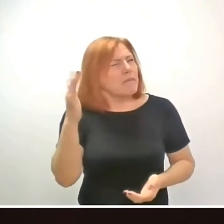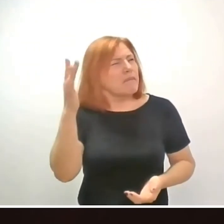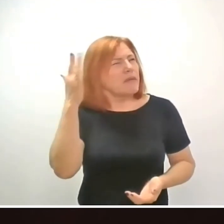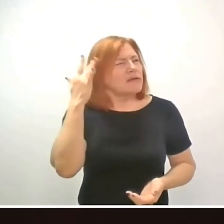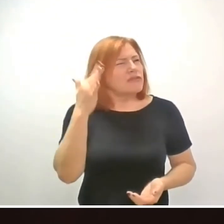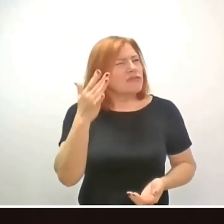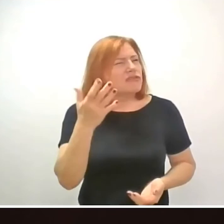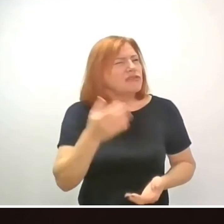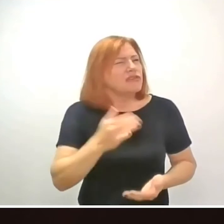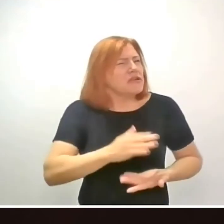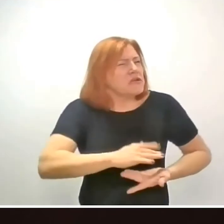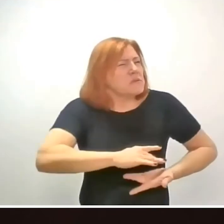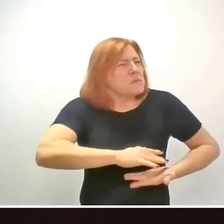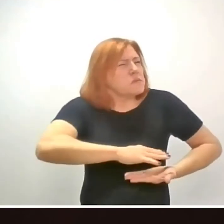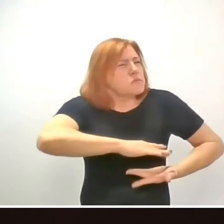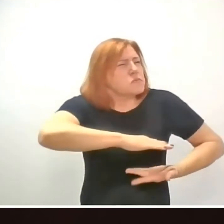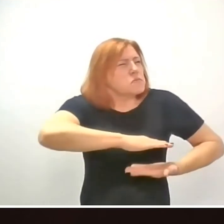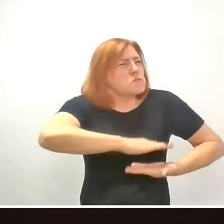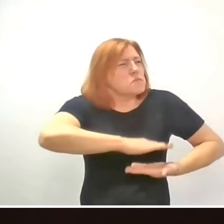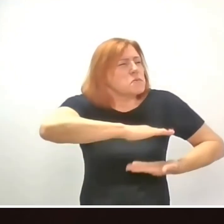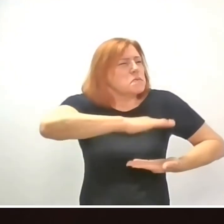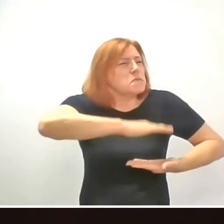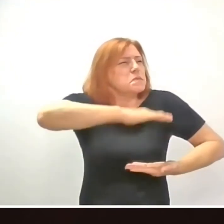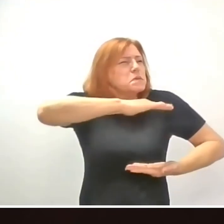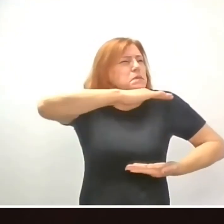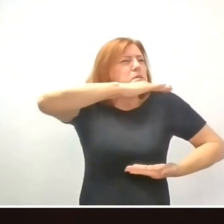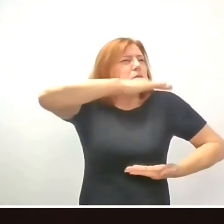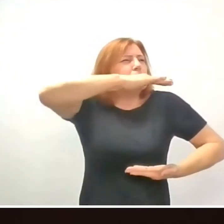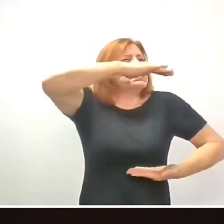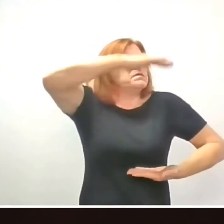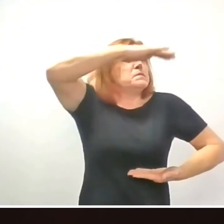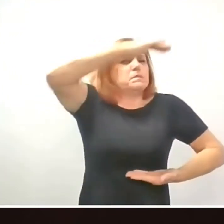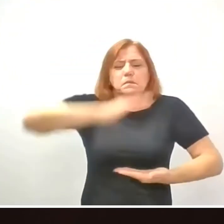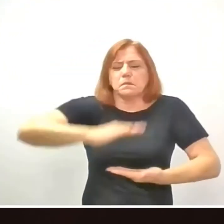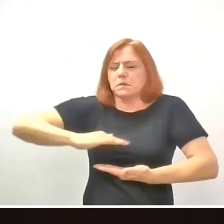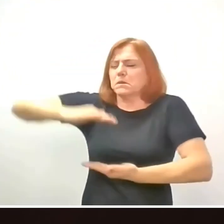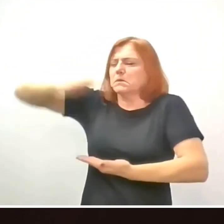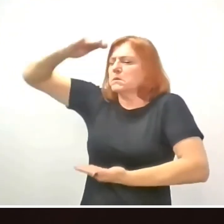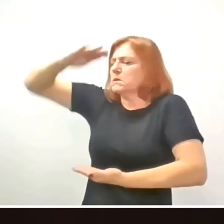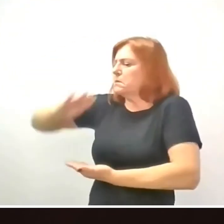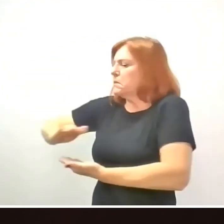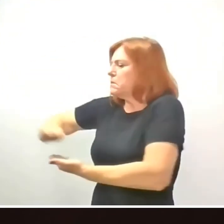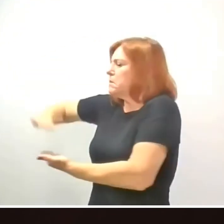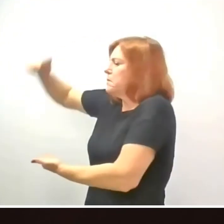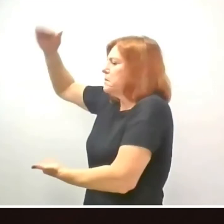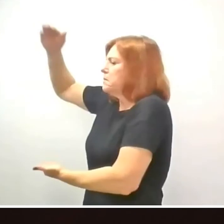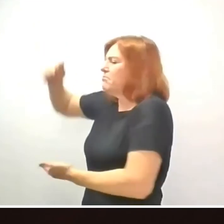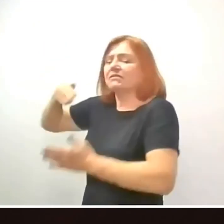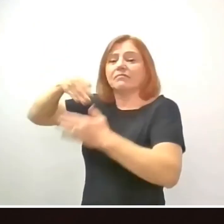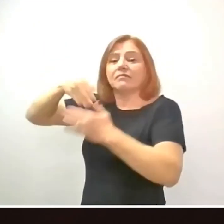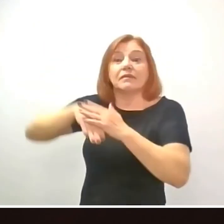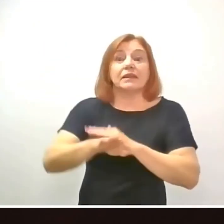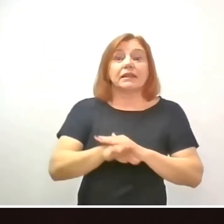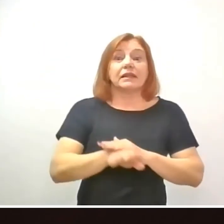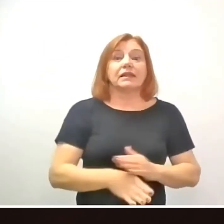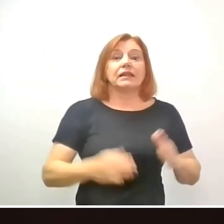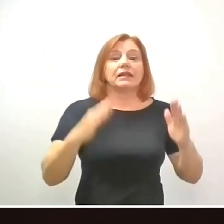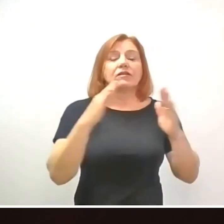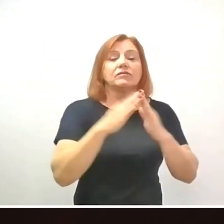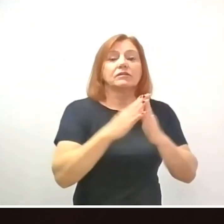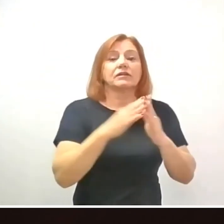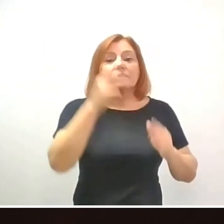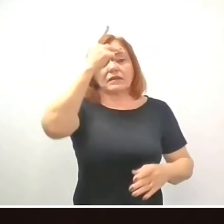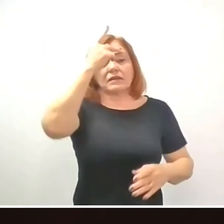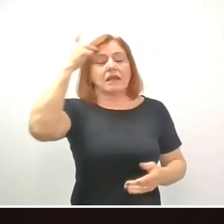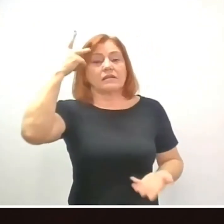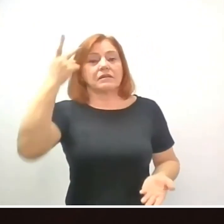Imagine 6 milhões de livros nas casas das pessoas, o que a palavra de Deus ainda